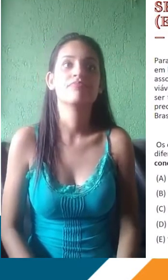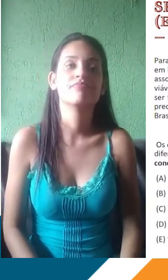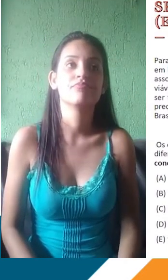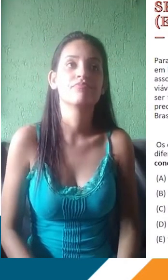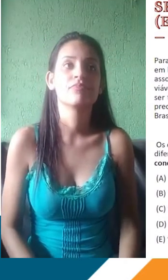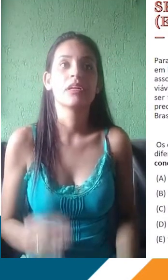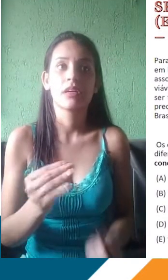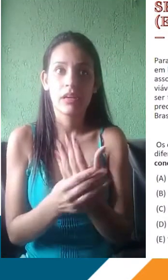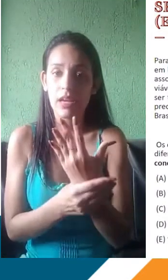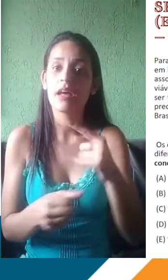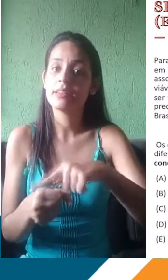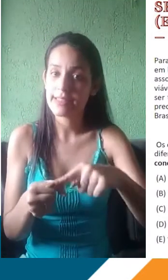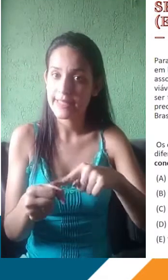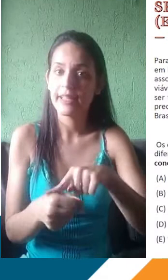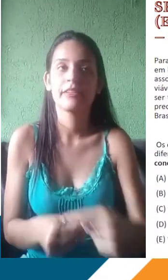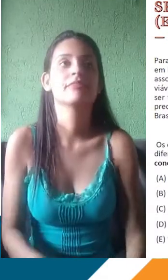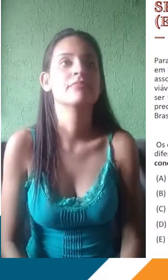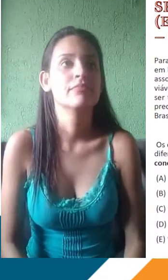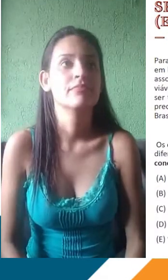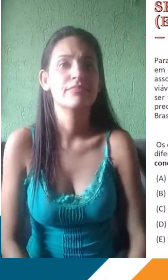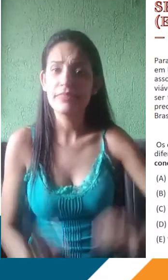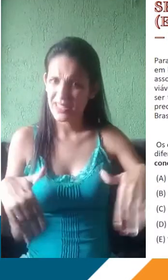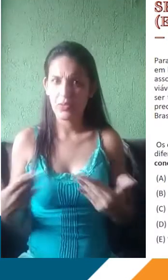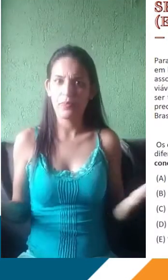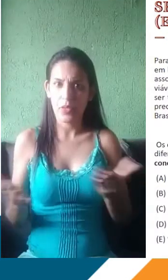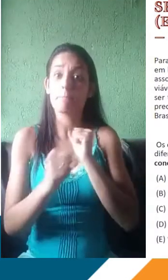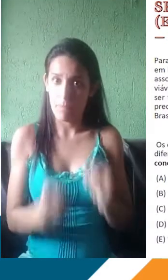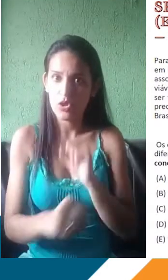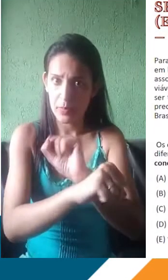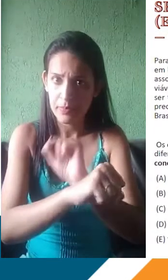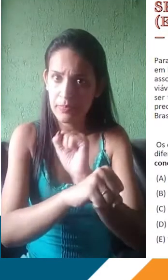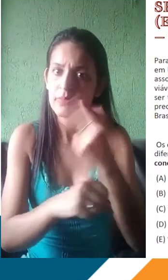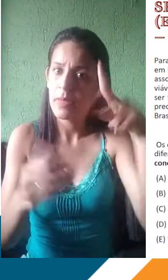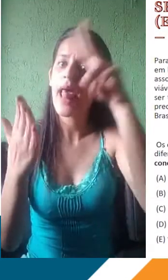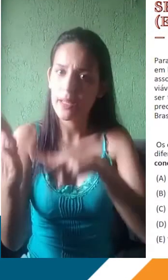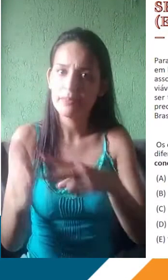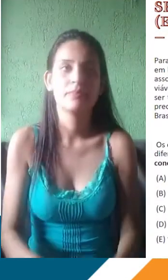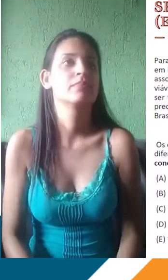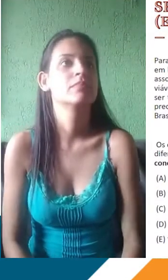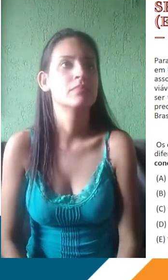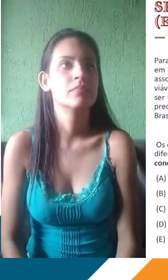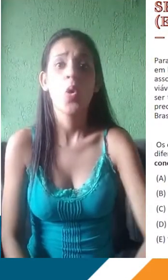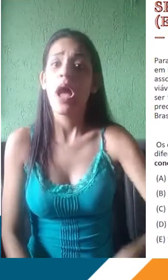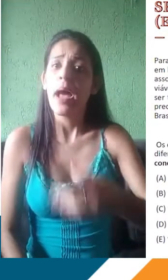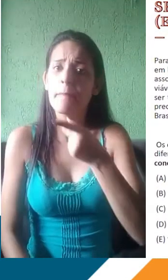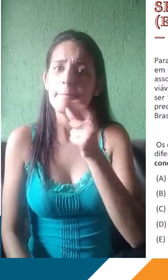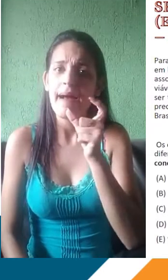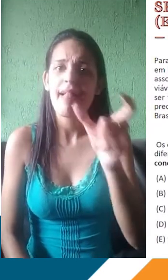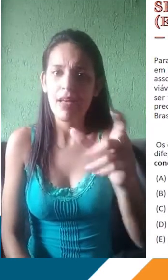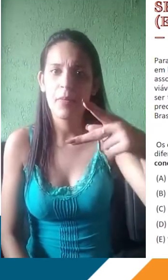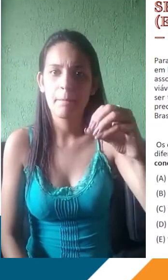dos conectivos. Então, o conector, portanto, nesse contexto, tem um sentido conclusivo. E nós temos que achar